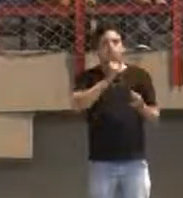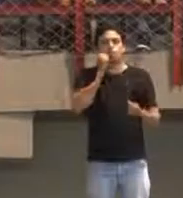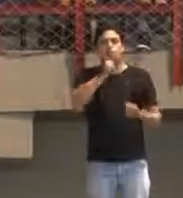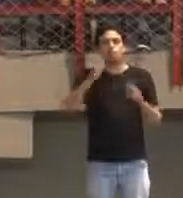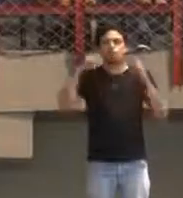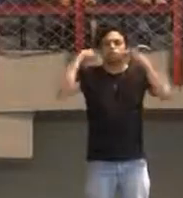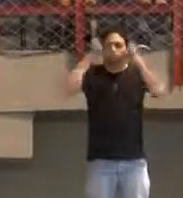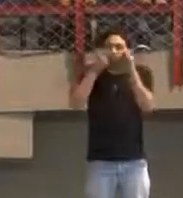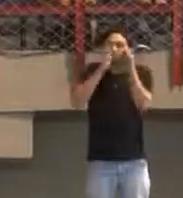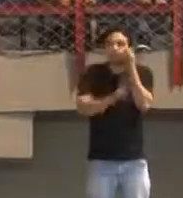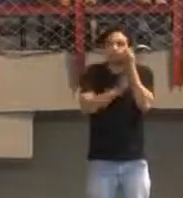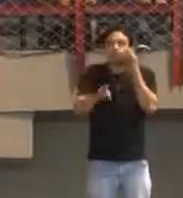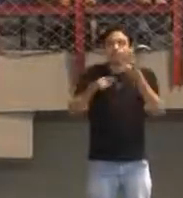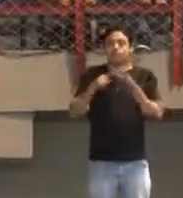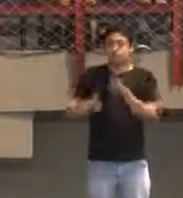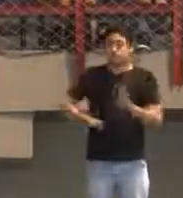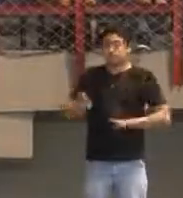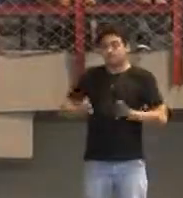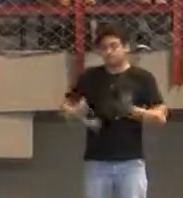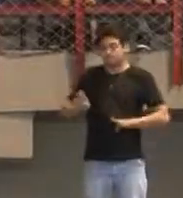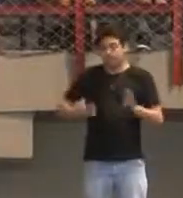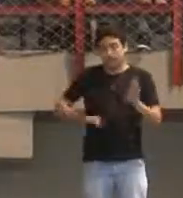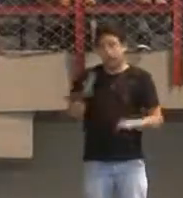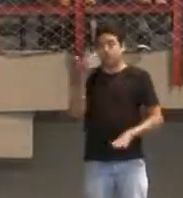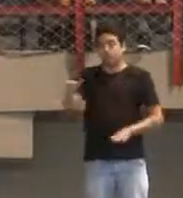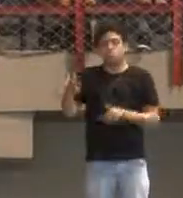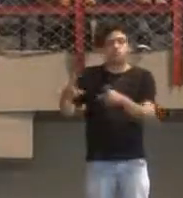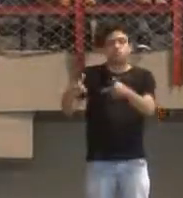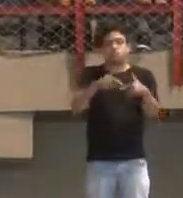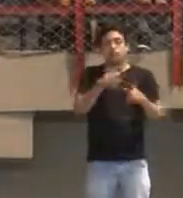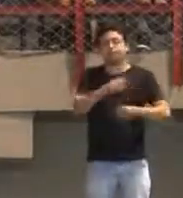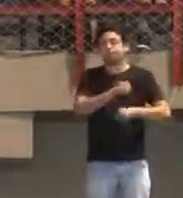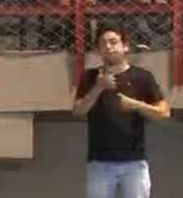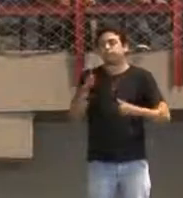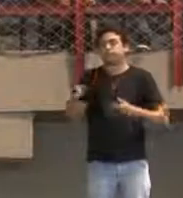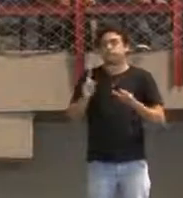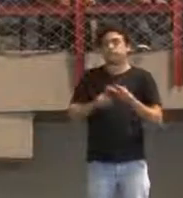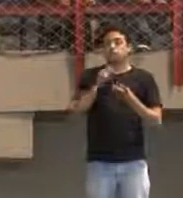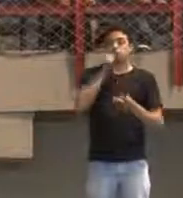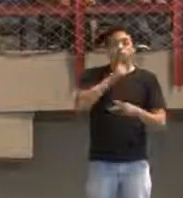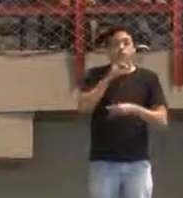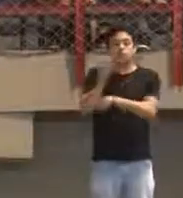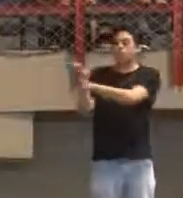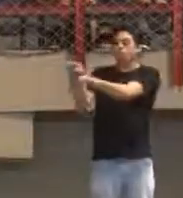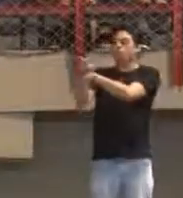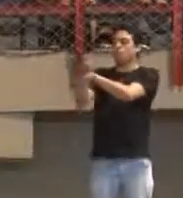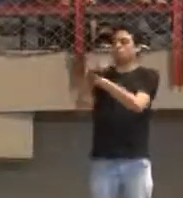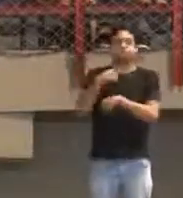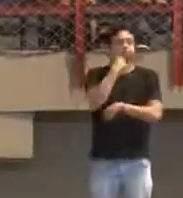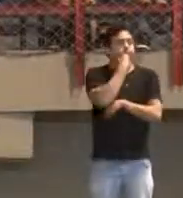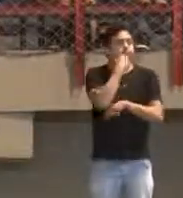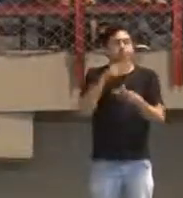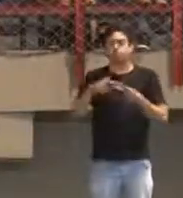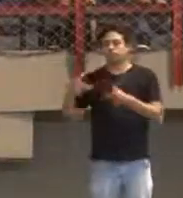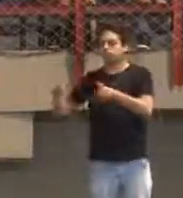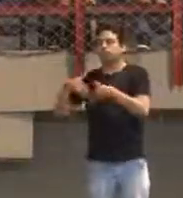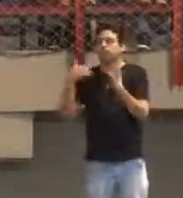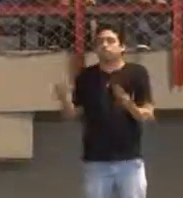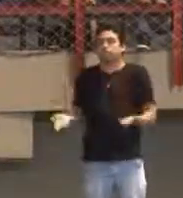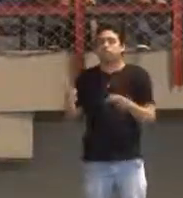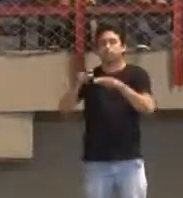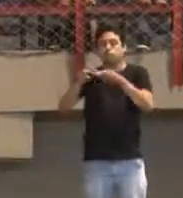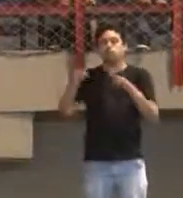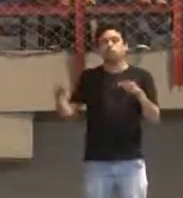tudo ele diz. A empregada doméstica que não queria trabalhar, se a patroa não estava vigiando, por que ela ia trabalhar?